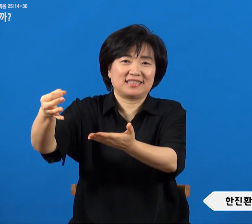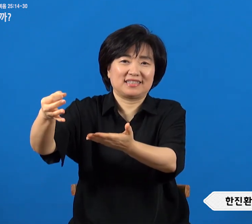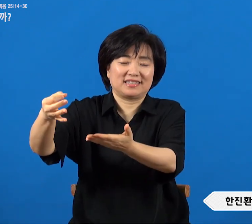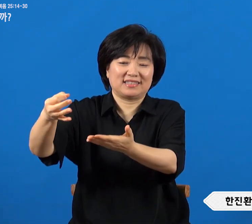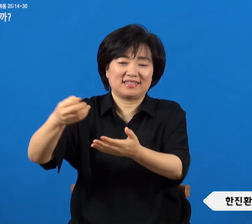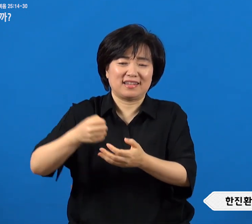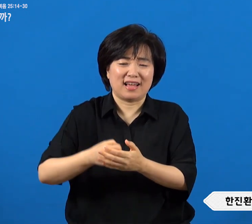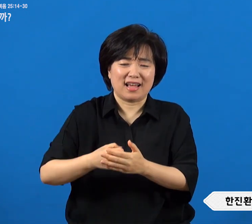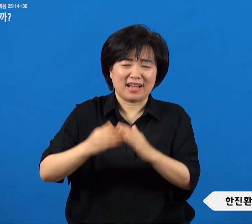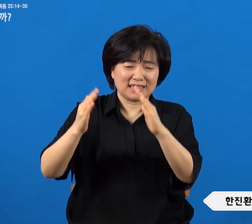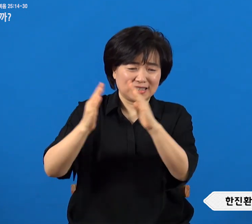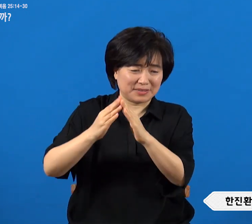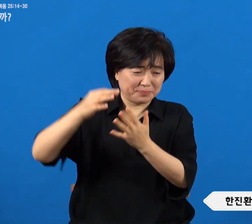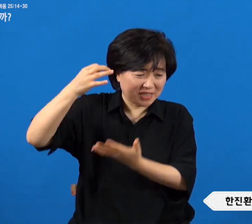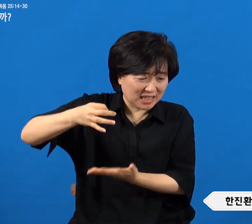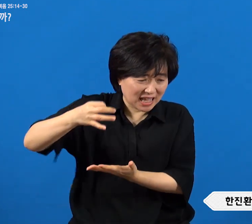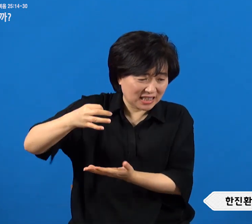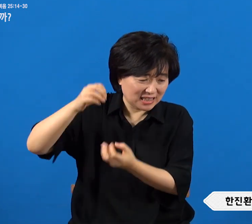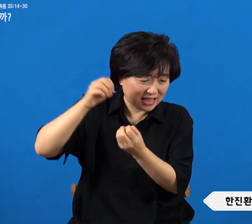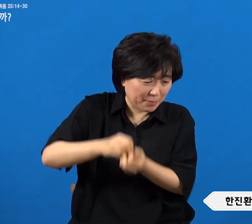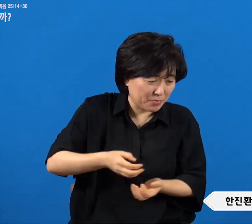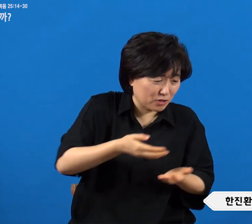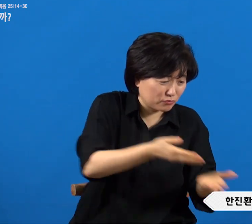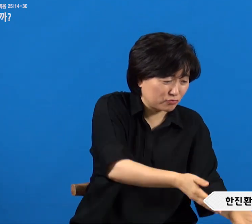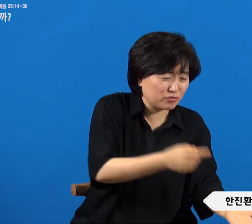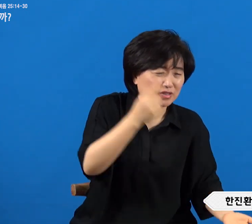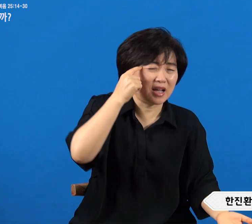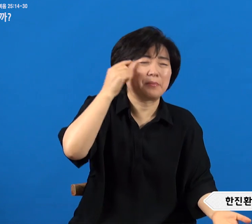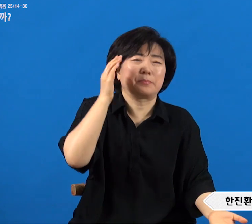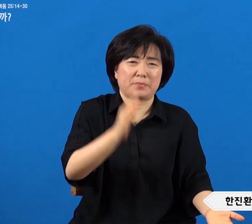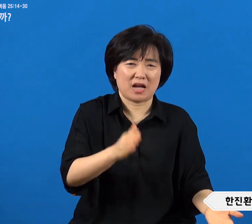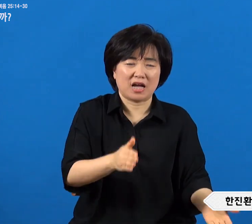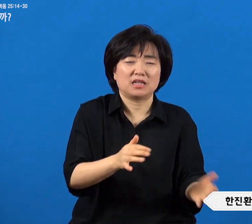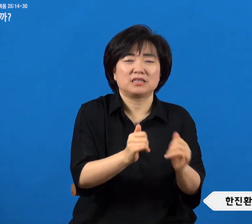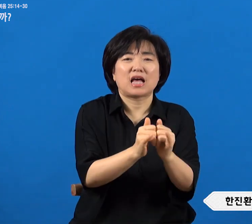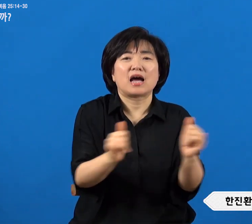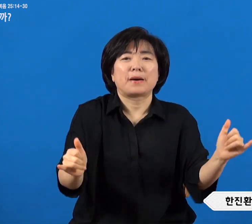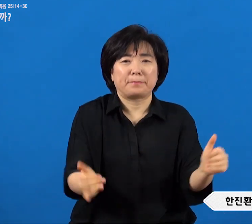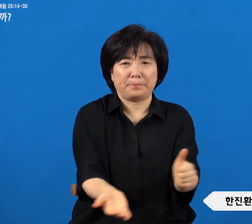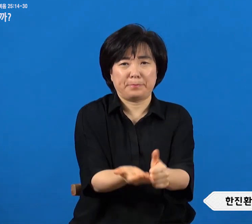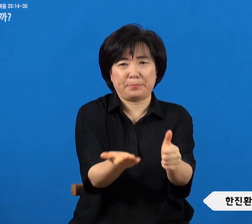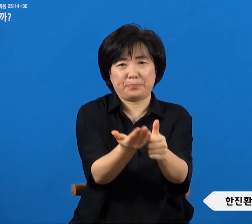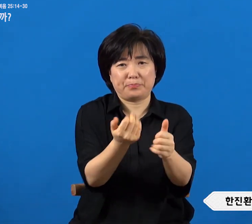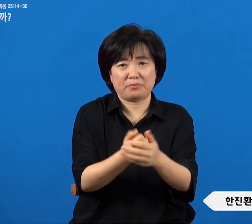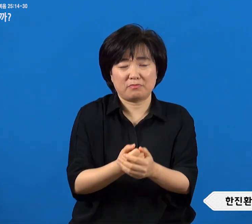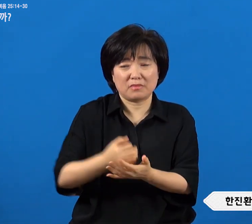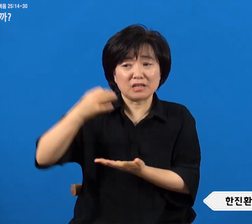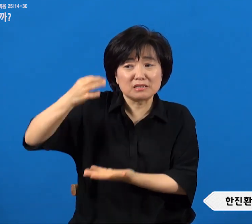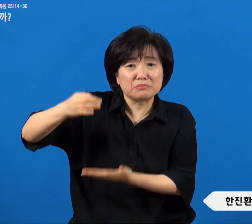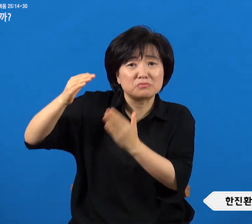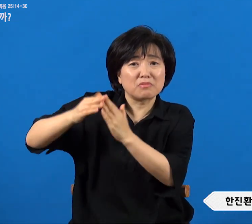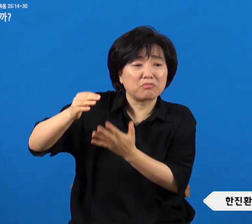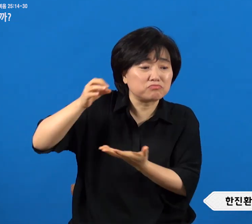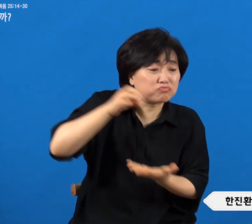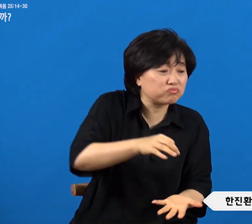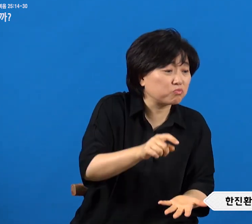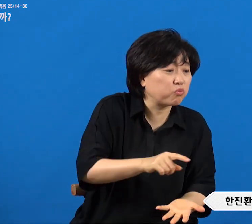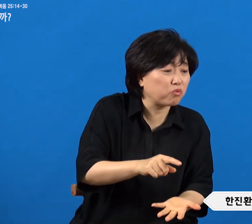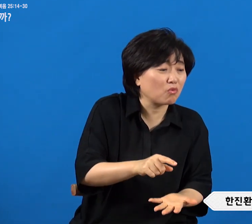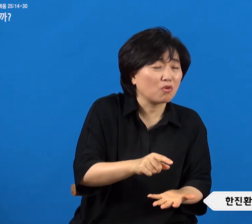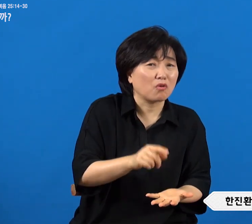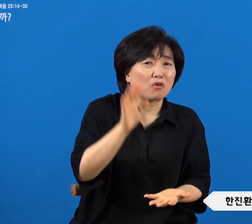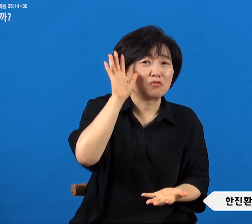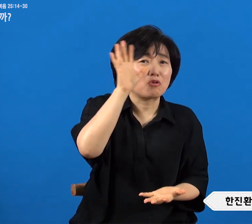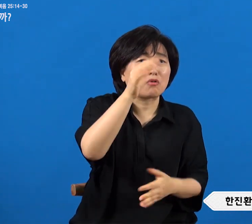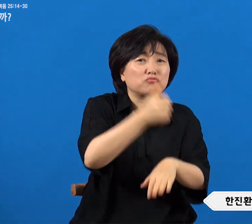유산 남기려고 하지 말고 사람을 남기십시오. 유산 남겨봐야 그 얼마나 갈까? 결국은 허지부지